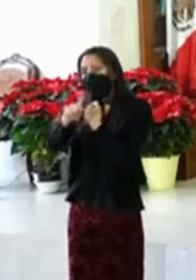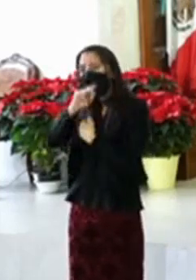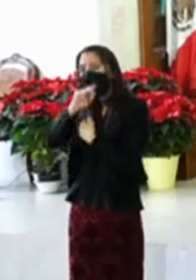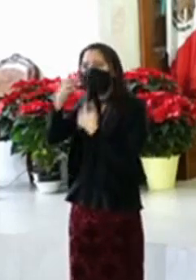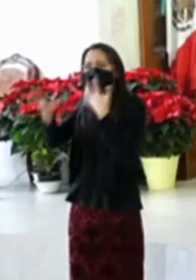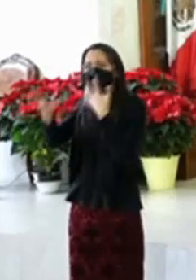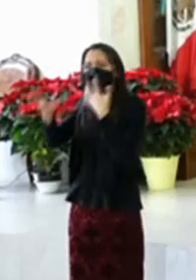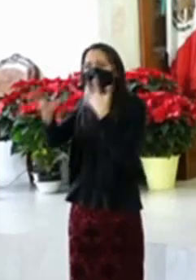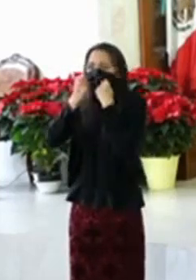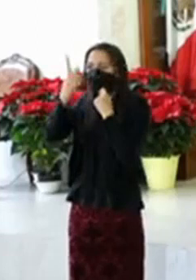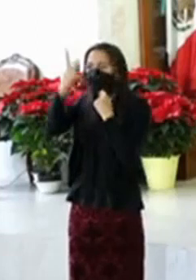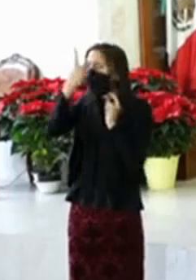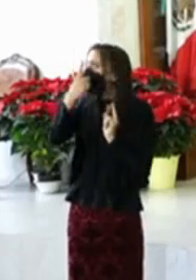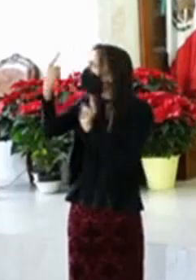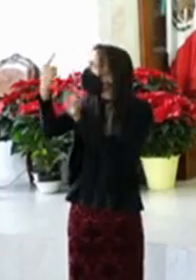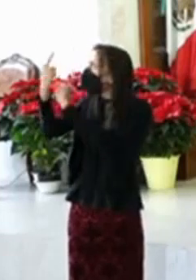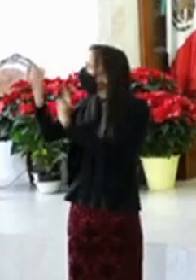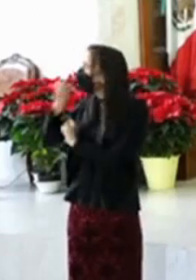resuelto.